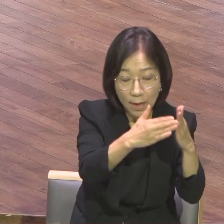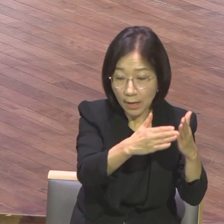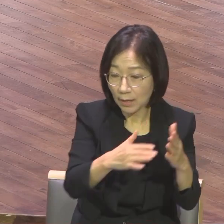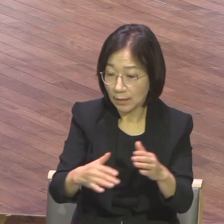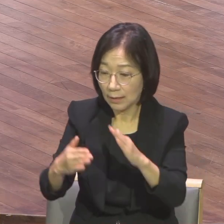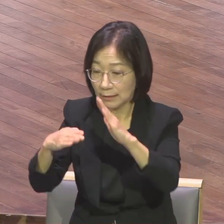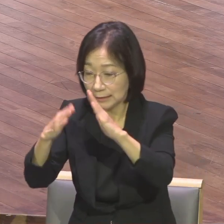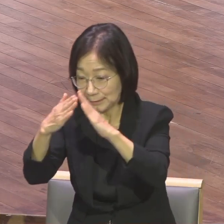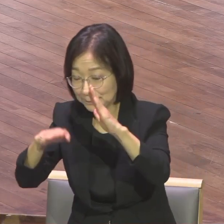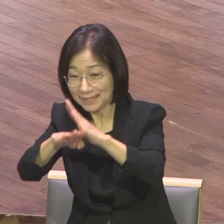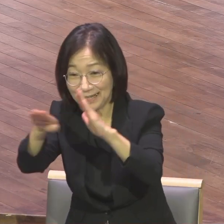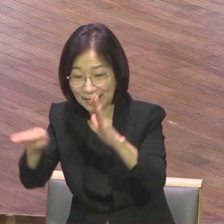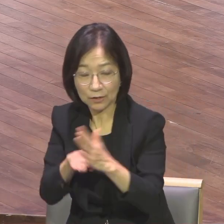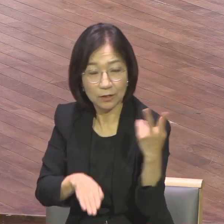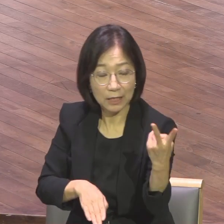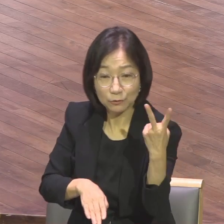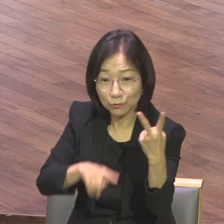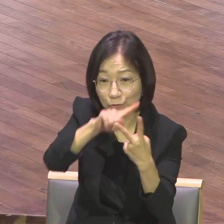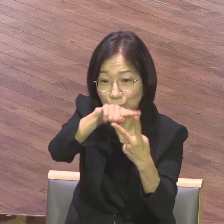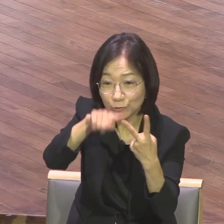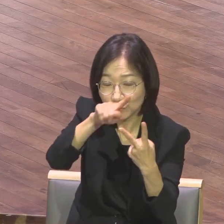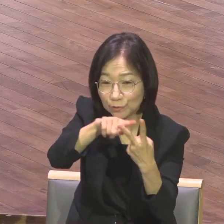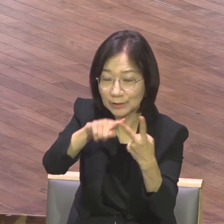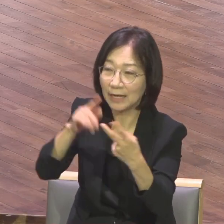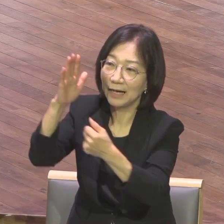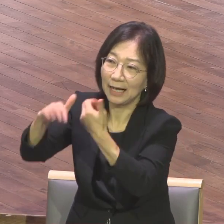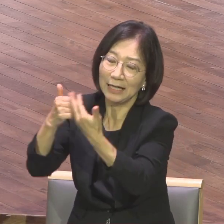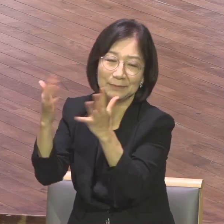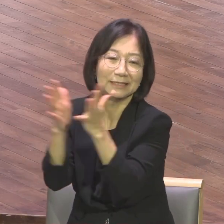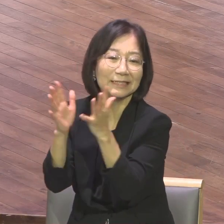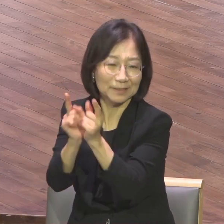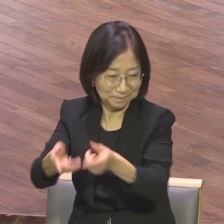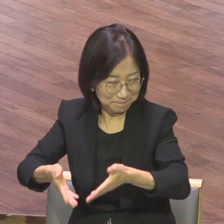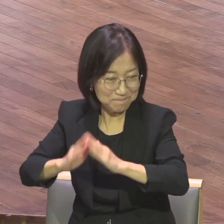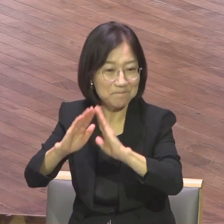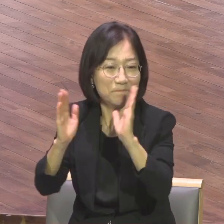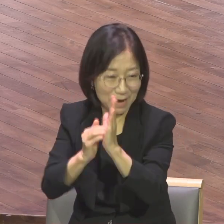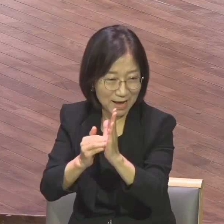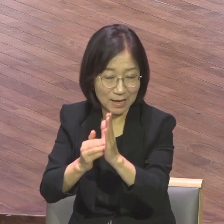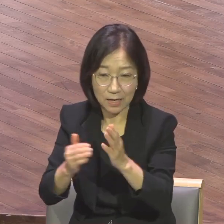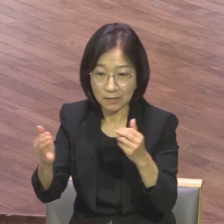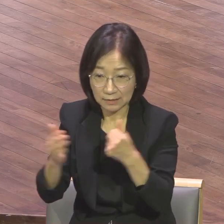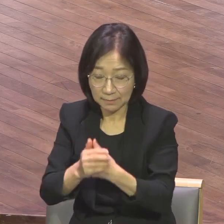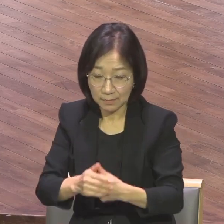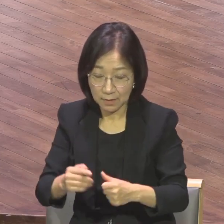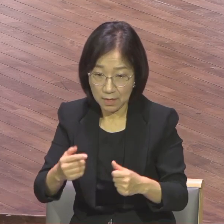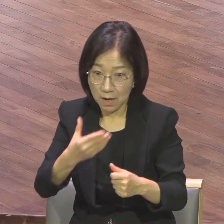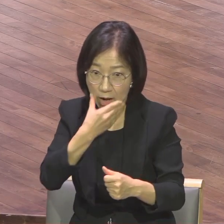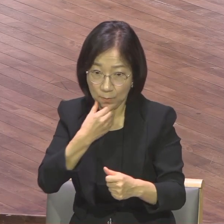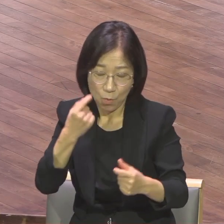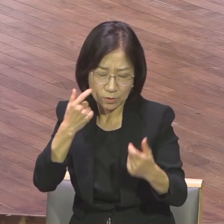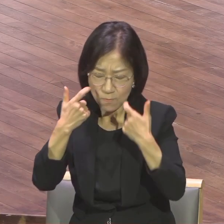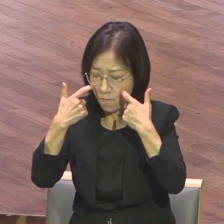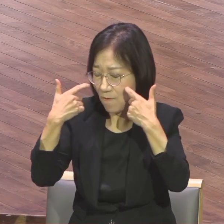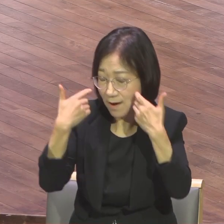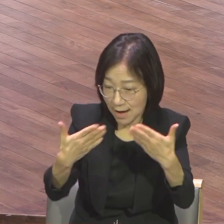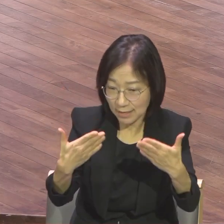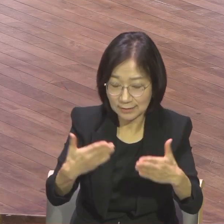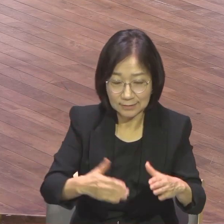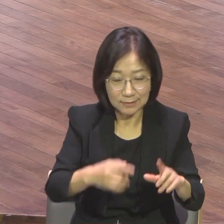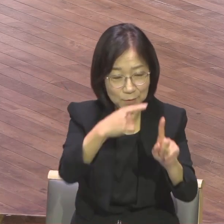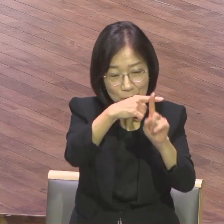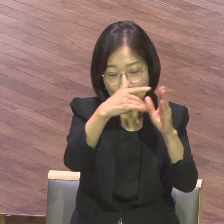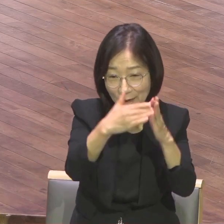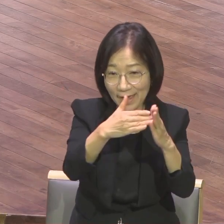친히 세워졌어요. 복음의 이 망대가 견고하게 세워진 가정과 교회를 통해서 하나님께서는